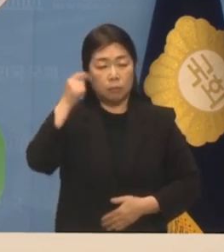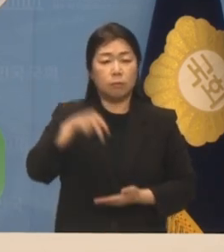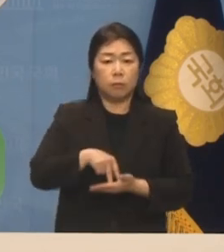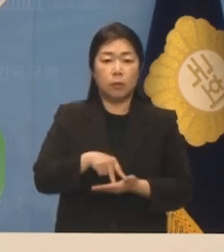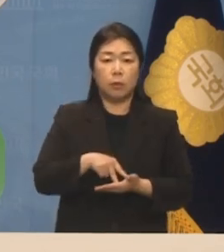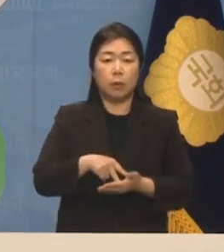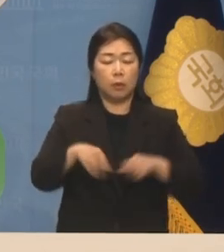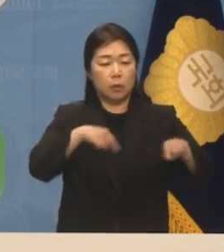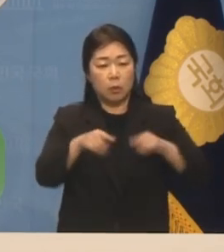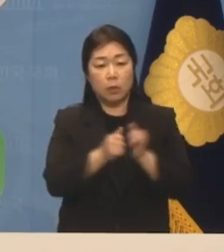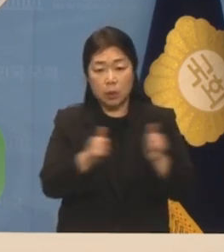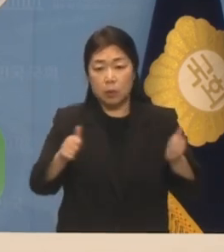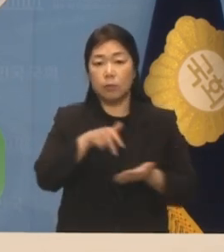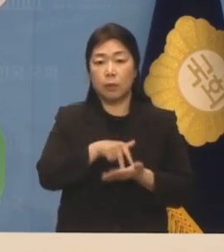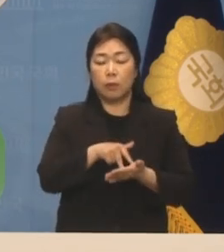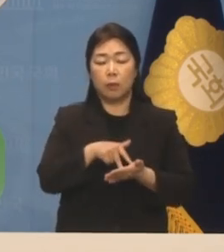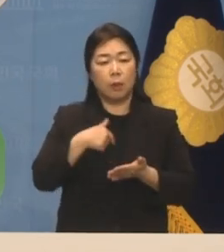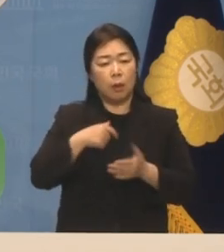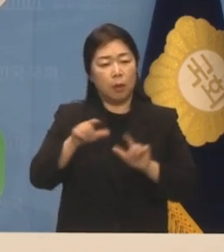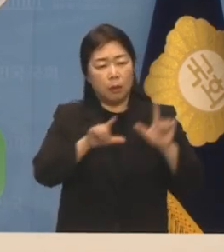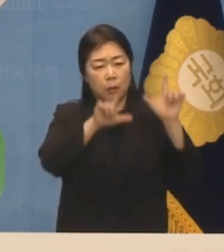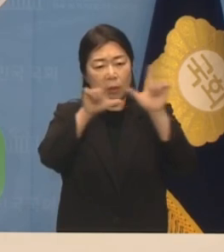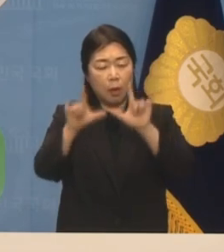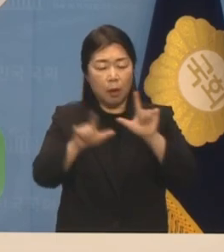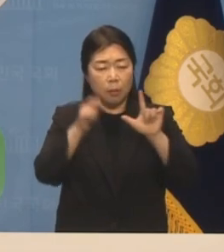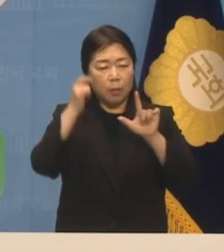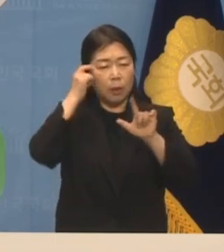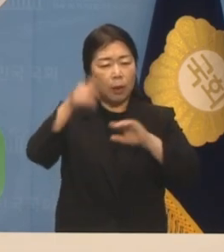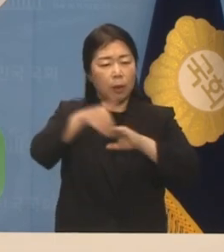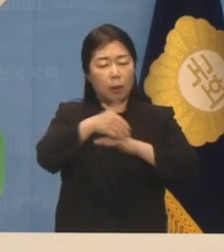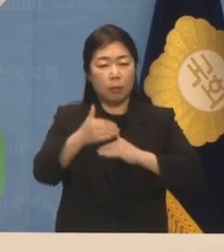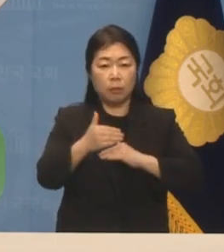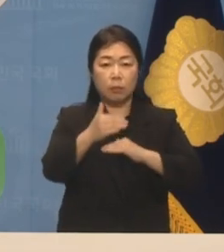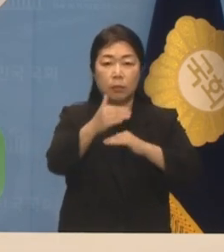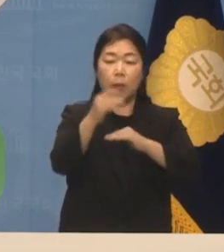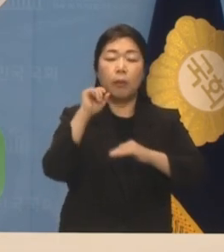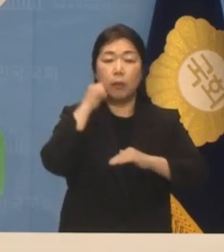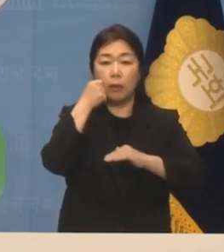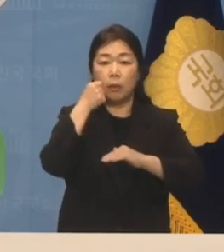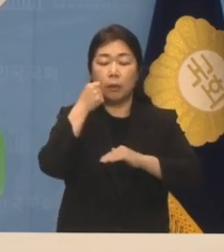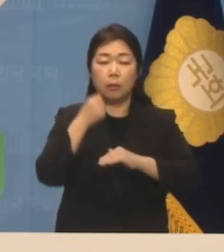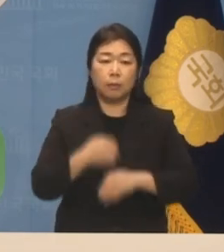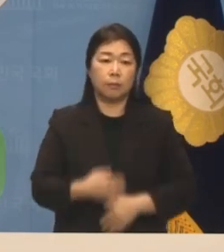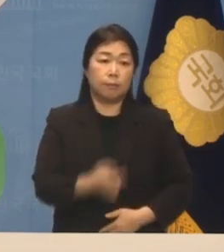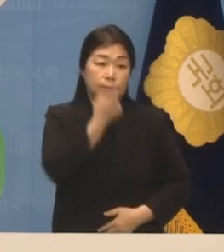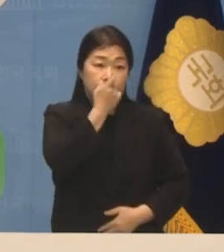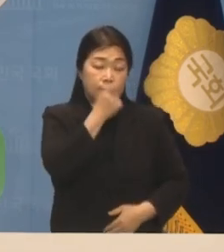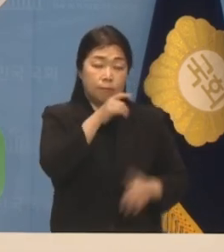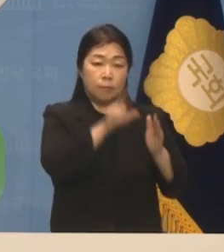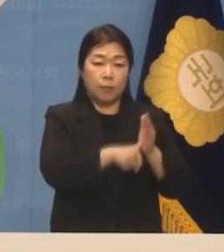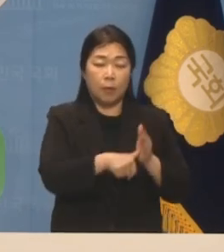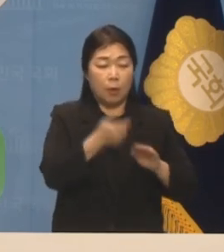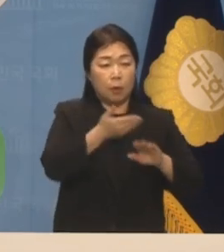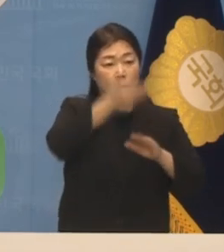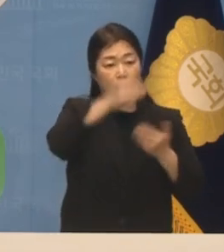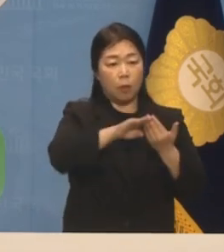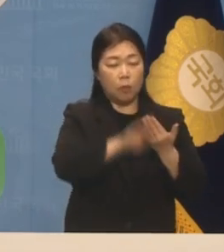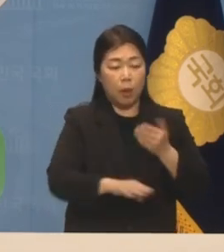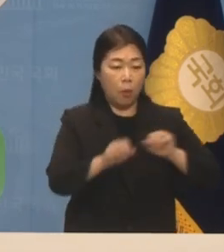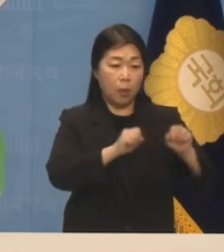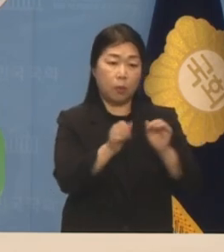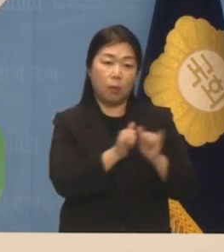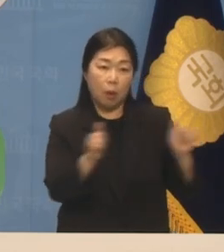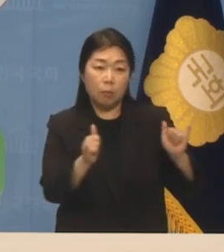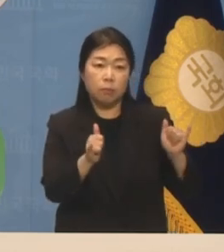삶을 쉽게 상상해보지는 못했습니다. 수없이 많은 선후배 활동가들의 헌신 속에서